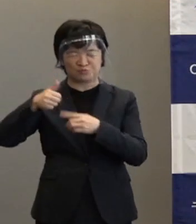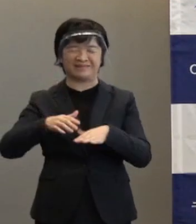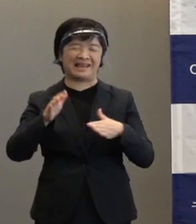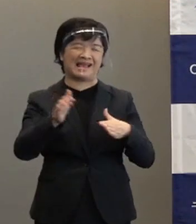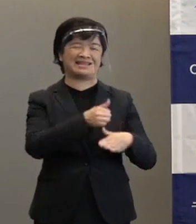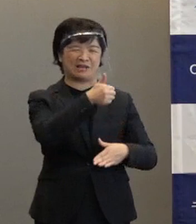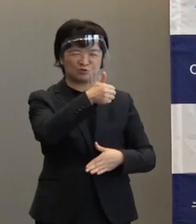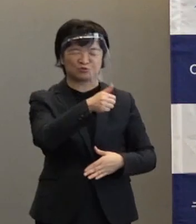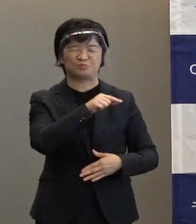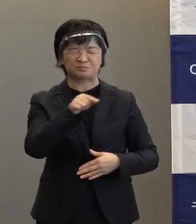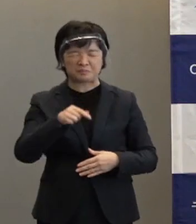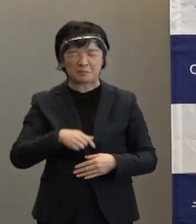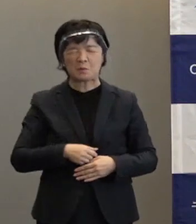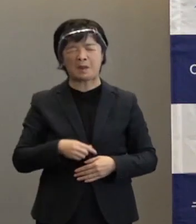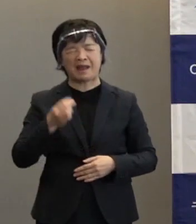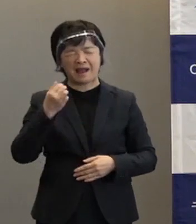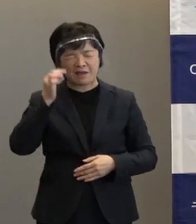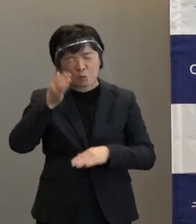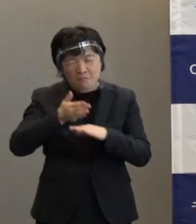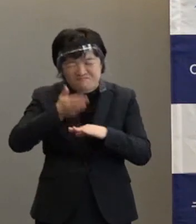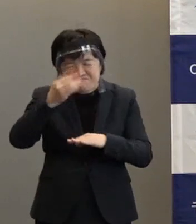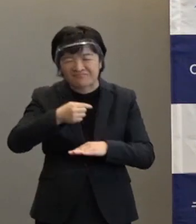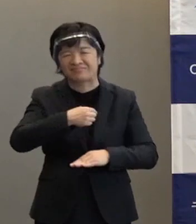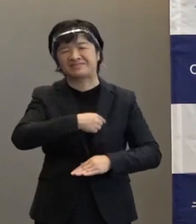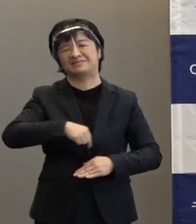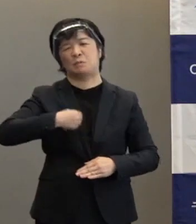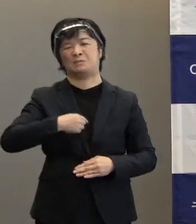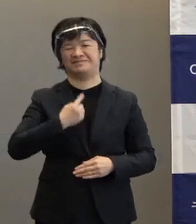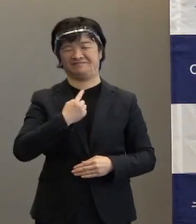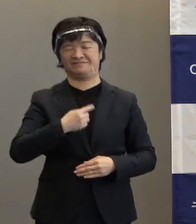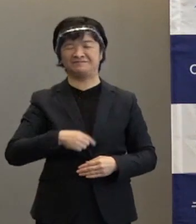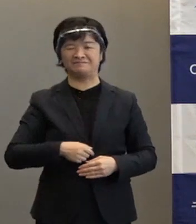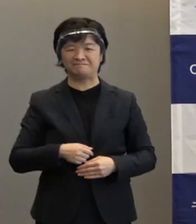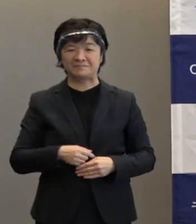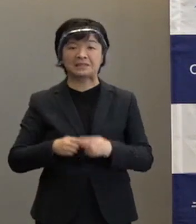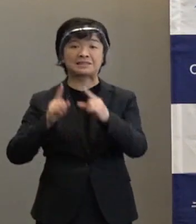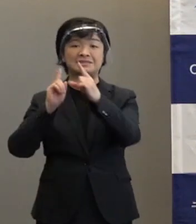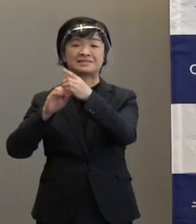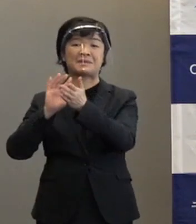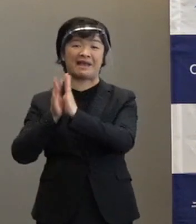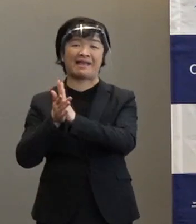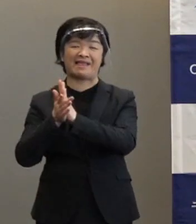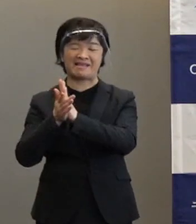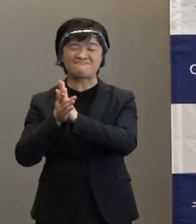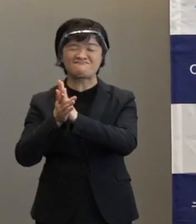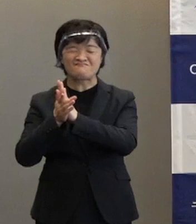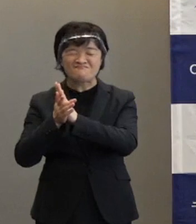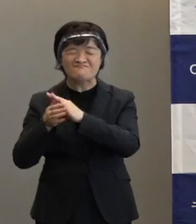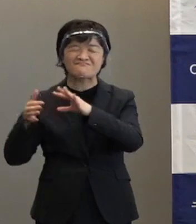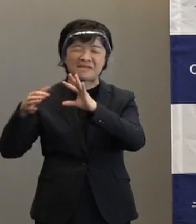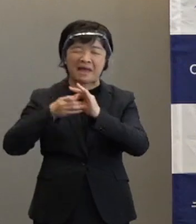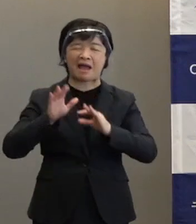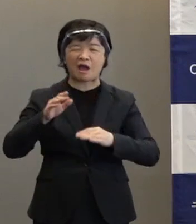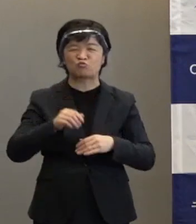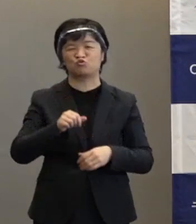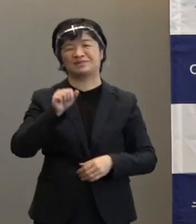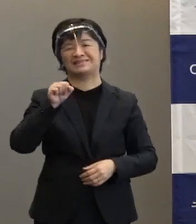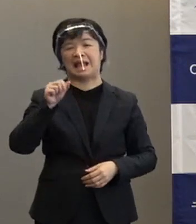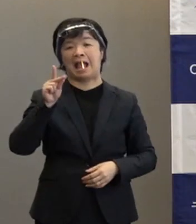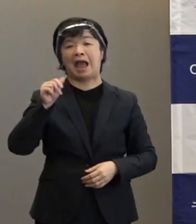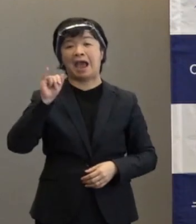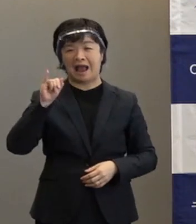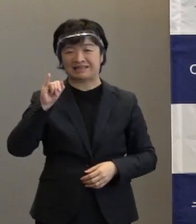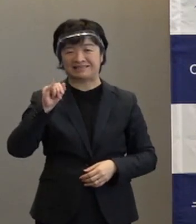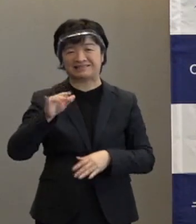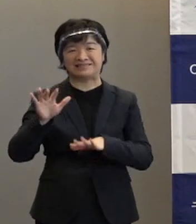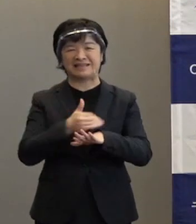与えていただいて感謝をしたいなというふうに思っています。あの我々千葉県ゆかりの酒井宏樹選手や、さまざまな選手も活躍をし